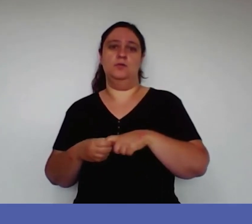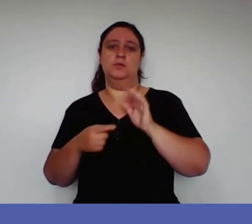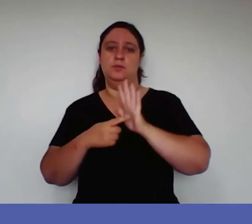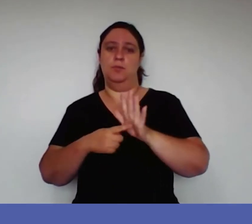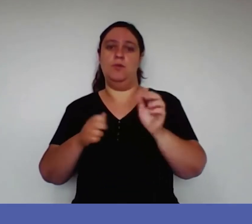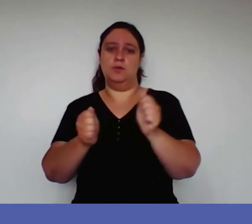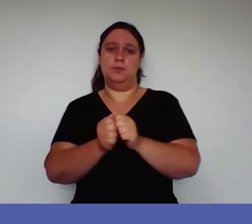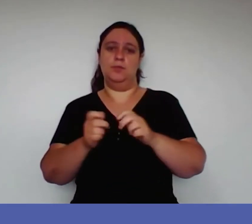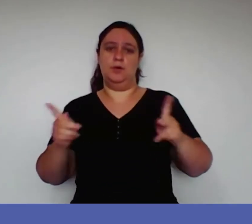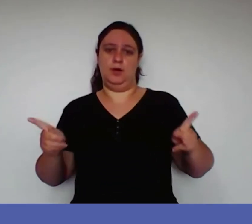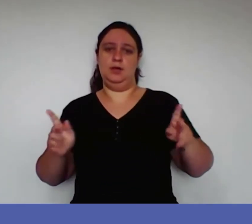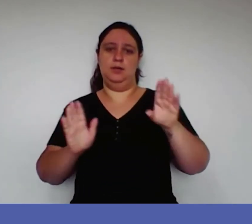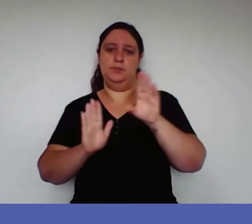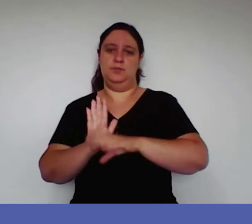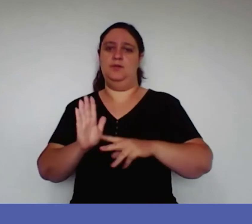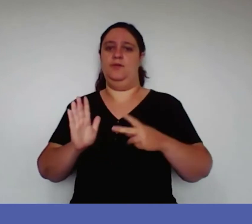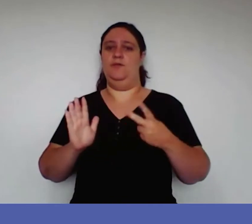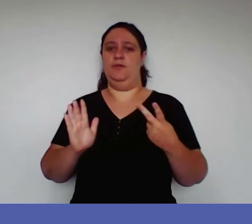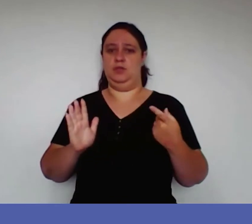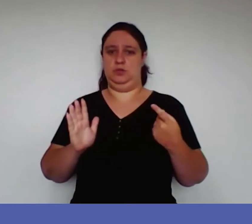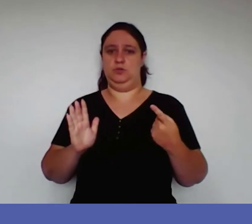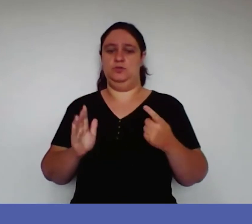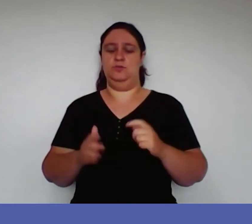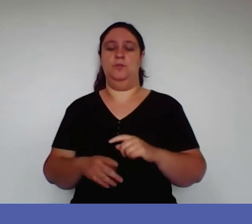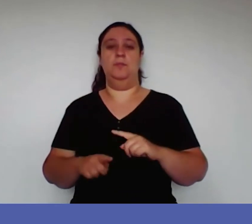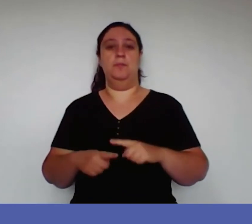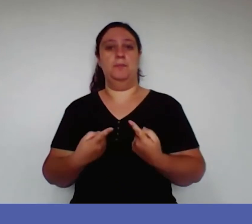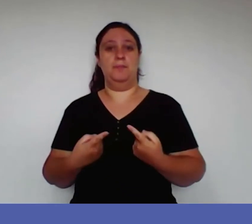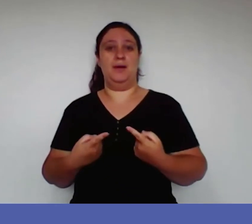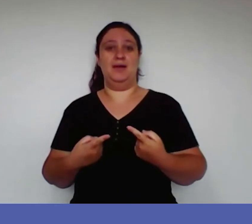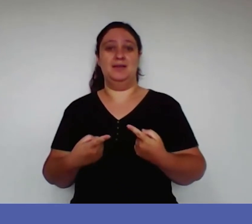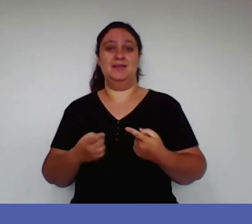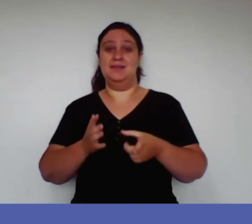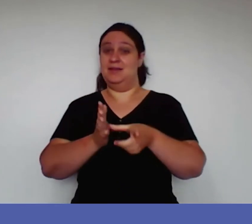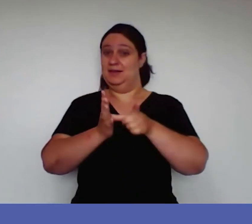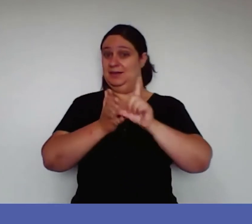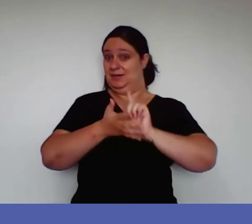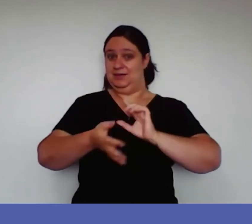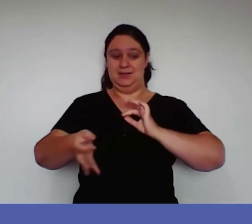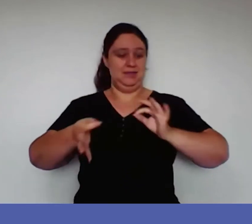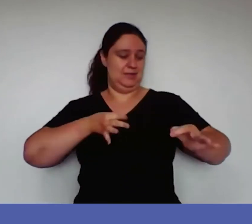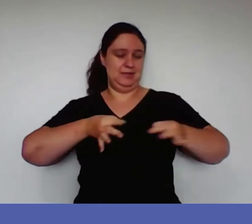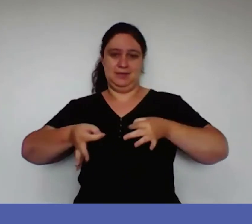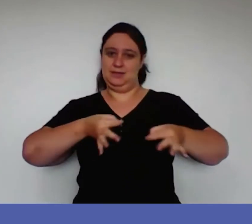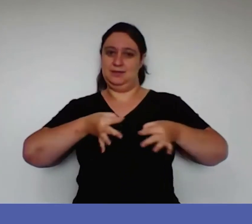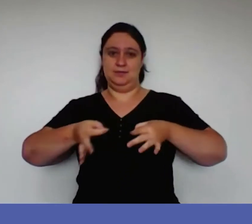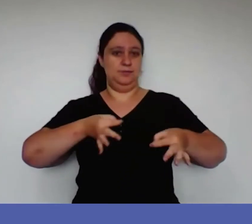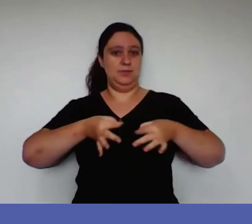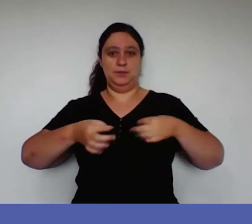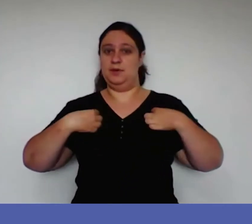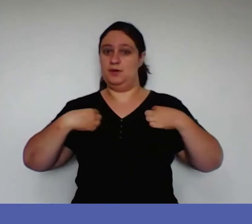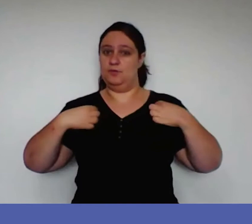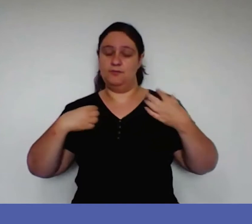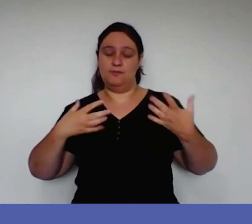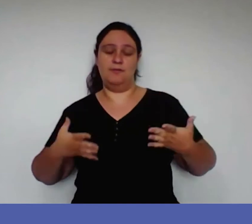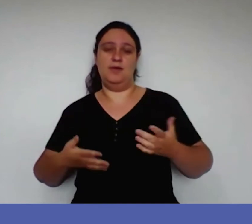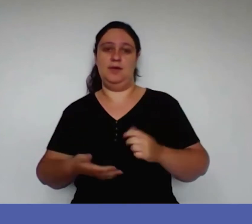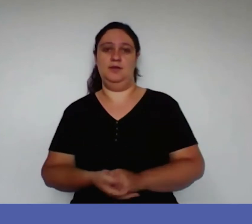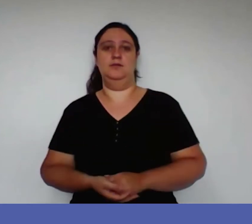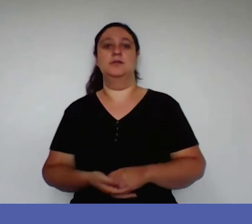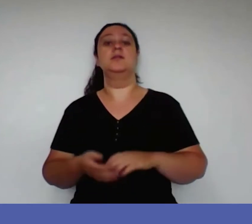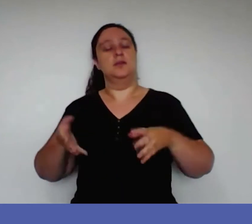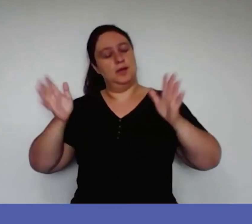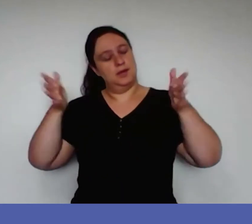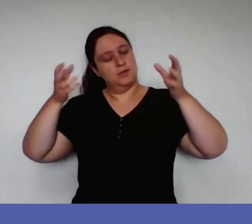do Cordeiro. Mas ele não se preparou, não estava pronta a sua veste. Então vou explicar,